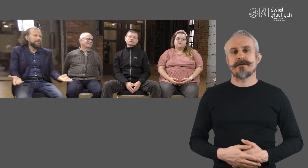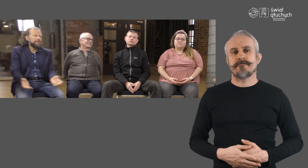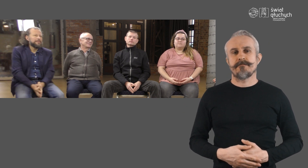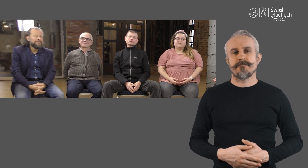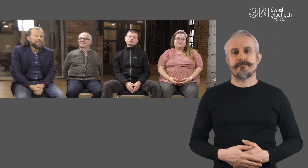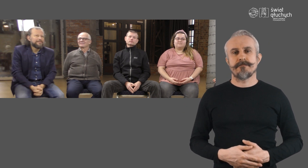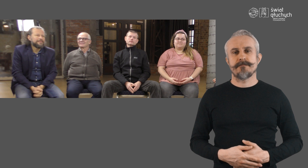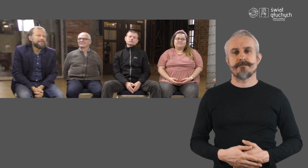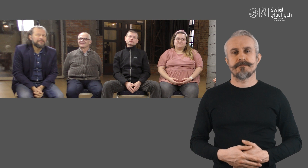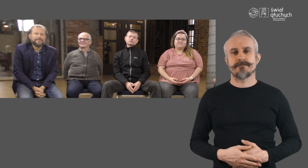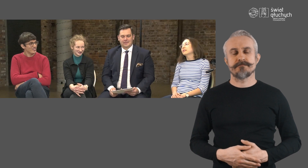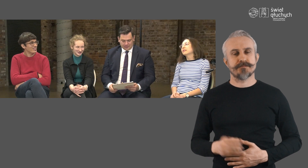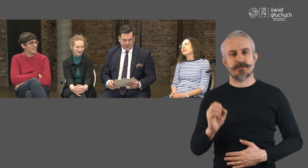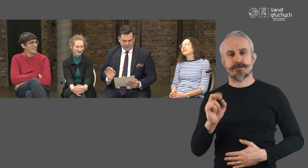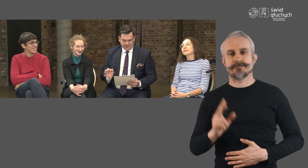komunikacją.